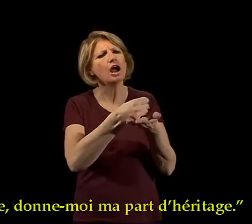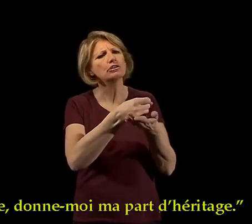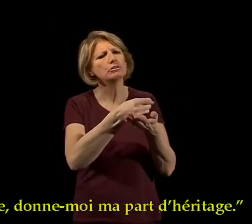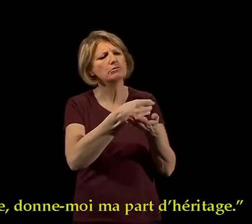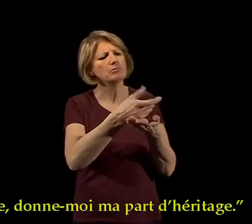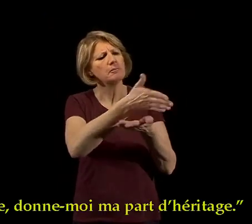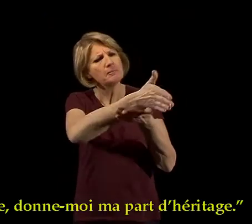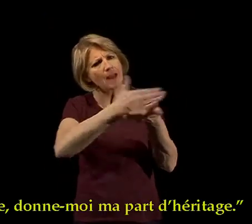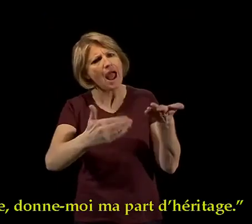d'héritage. »